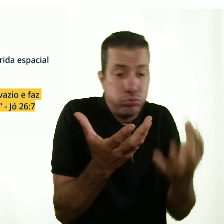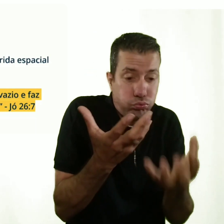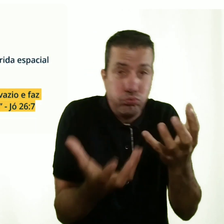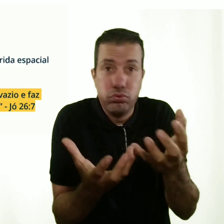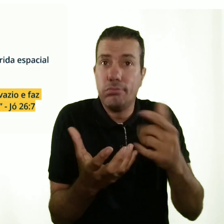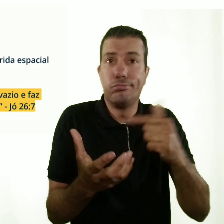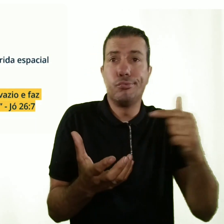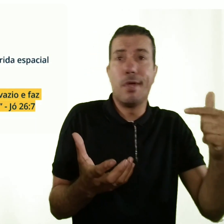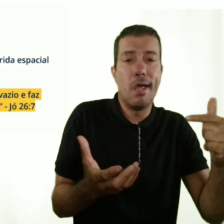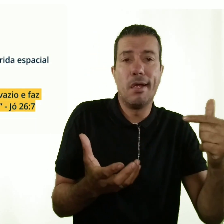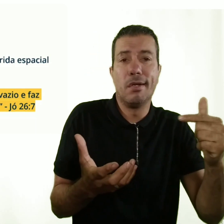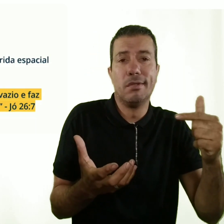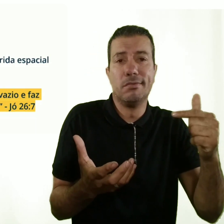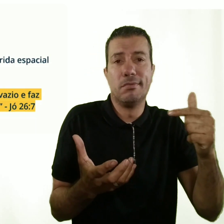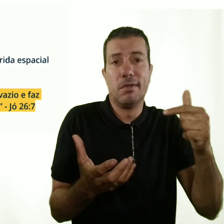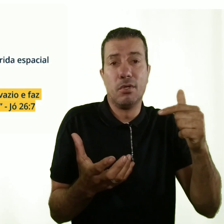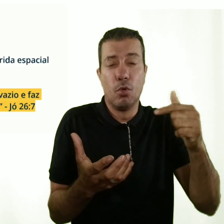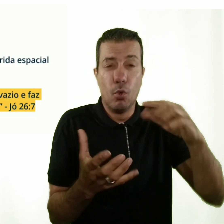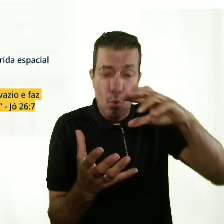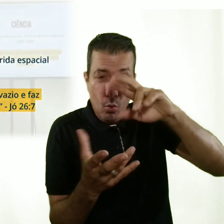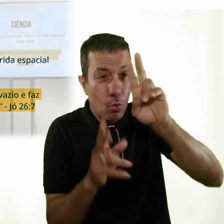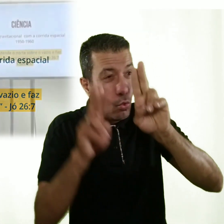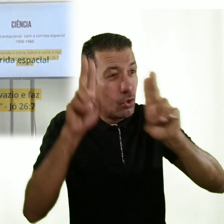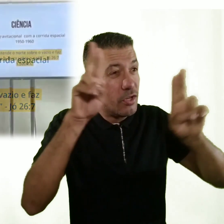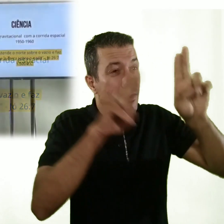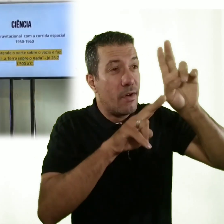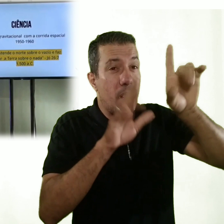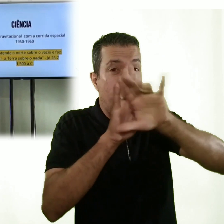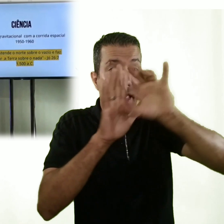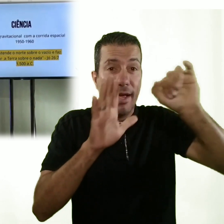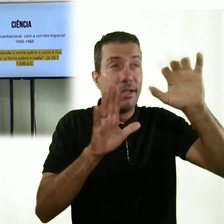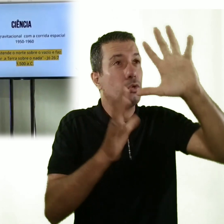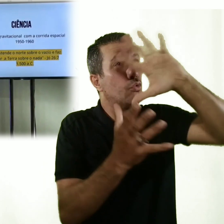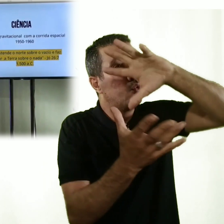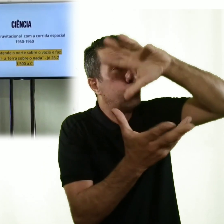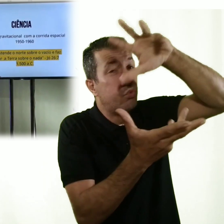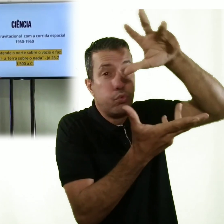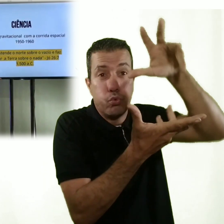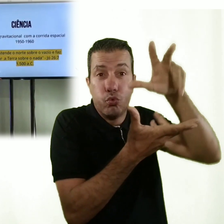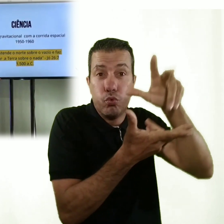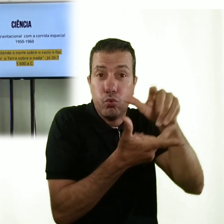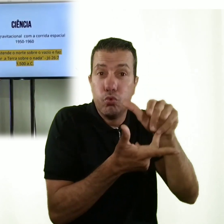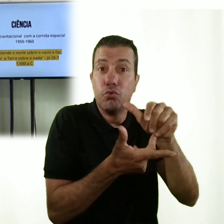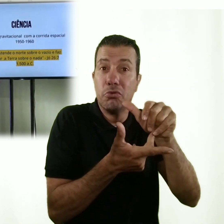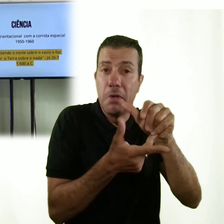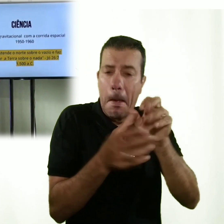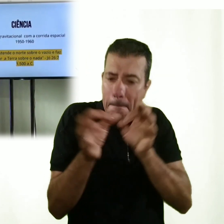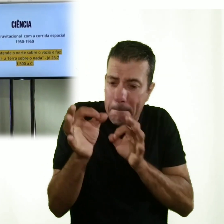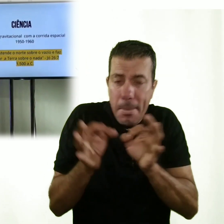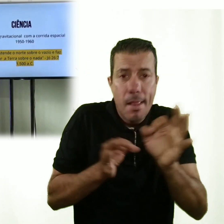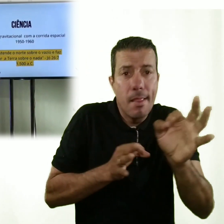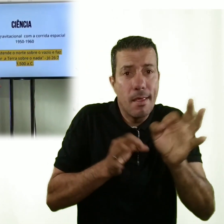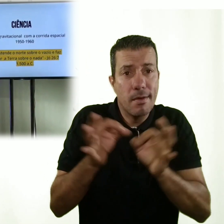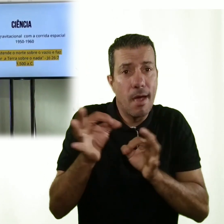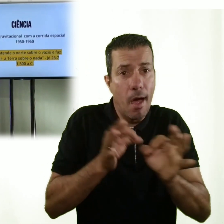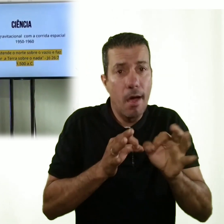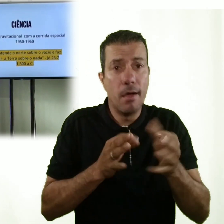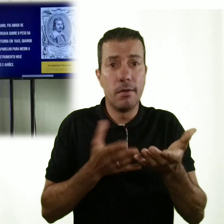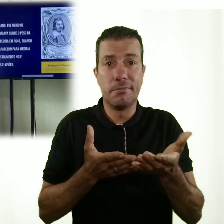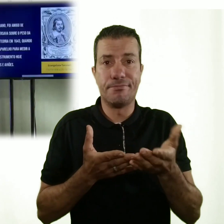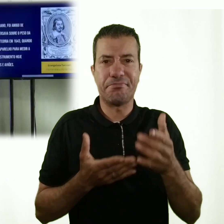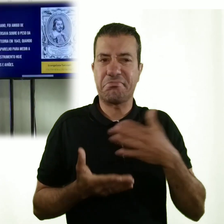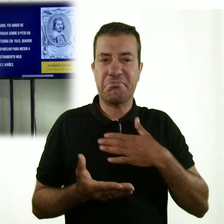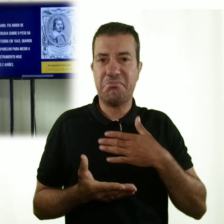ele é equilibrado por leis espaciais, leis planejadas. Não está aí por